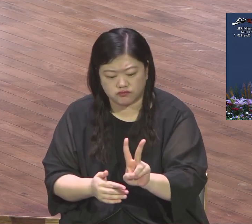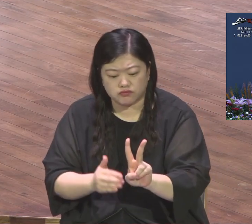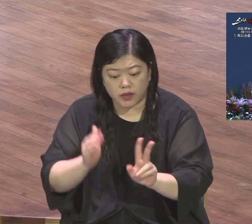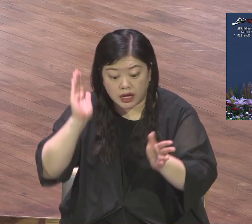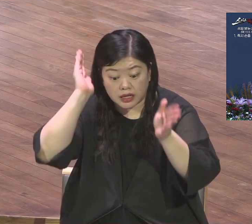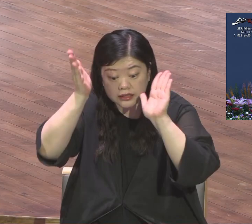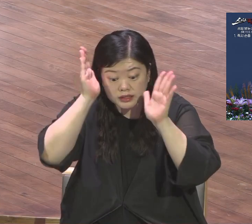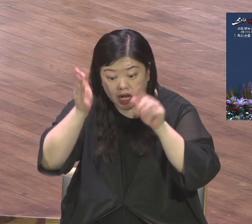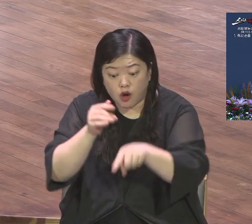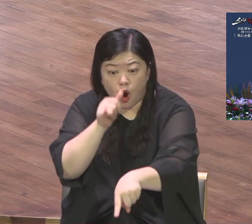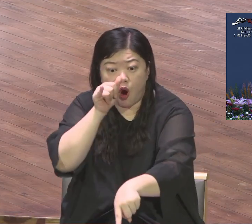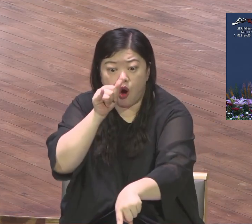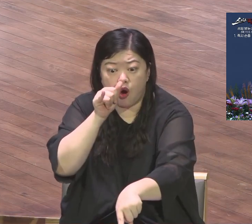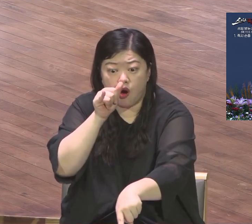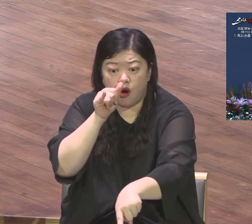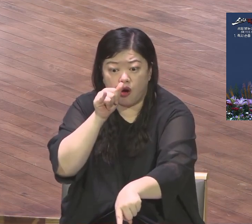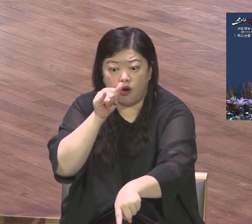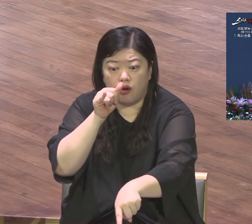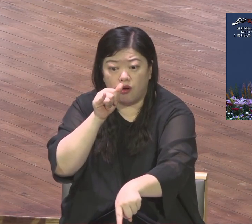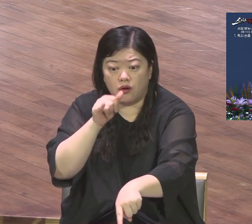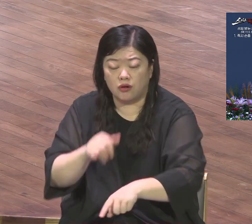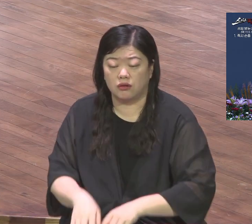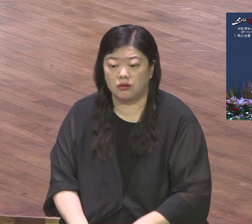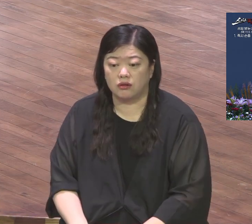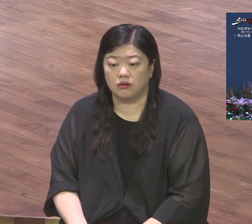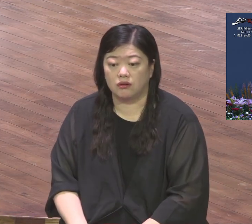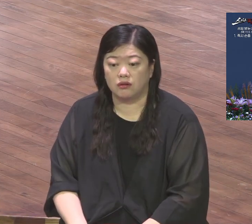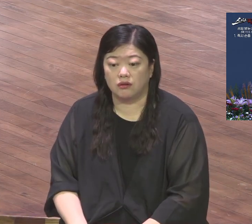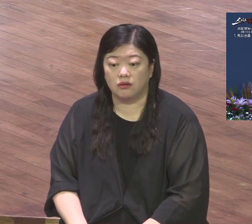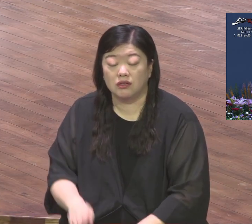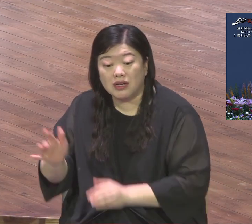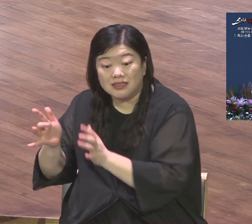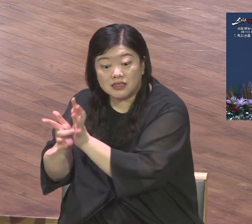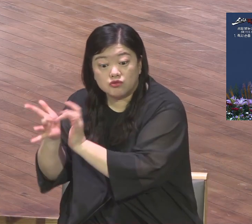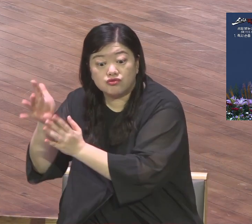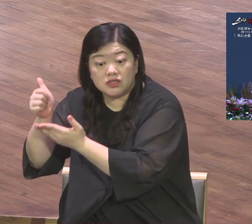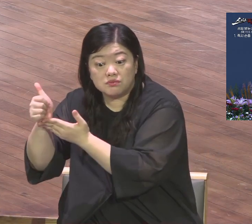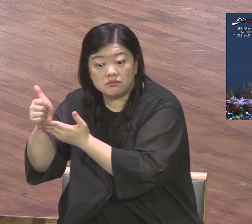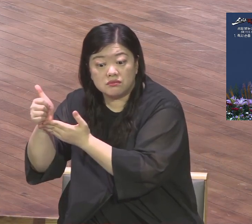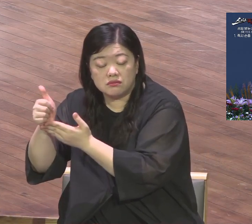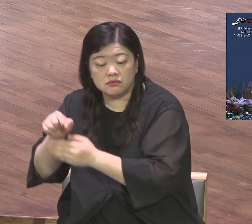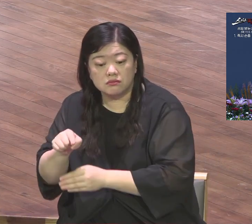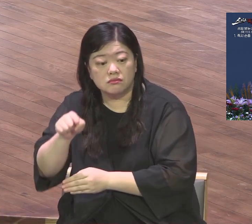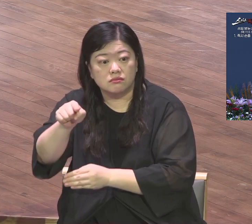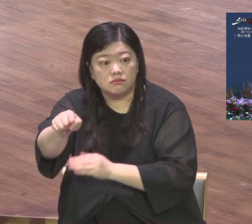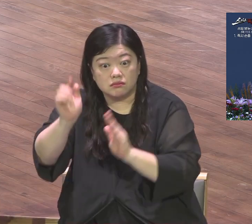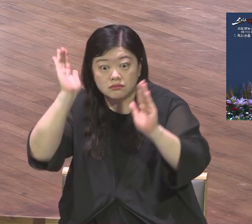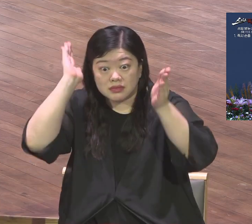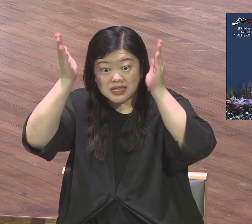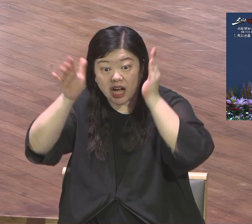이어진 내용이 이에 나오잖아요. 우리가 볼 때 예수님께서 갑자기 이 행동하신 게